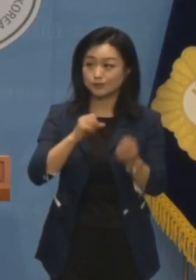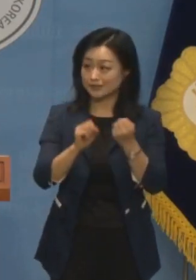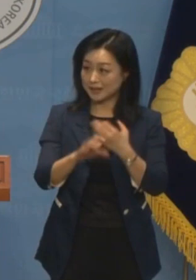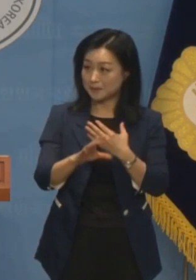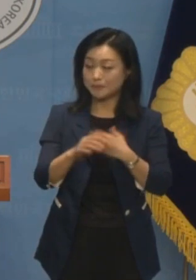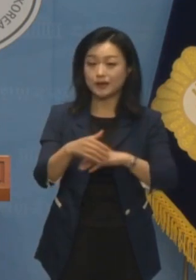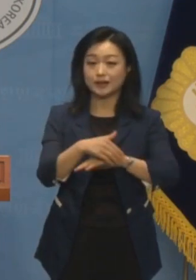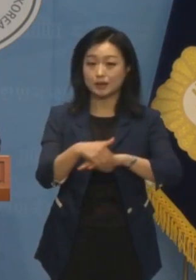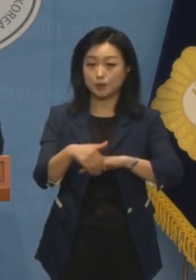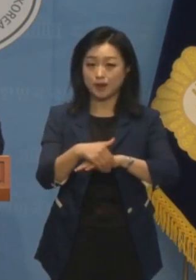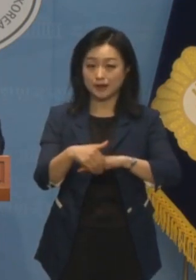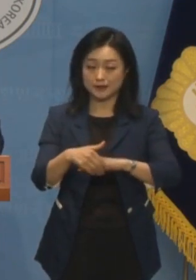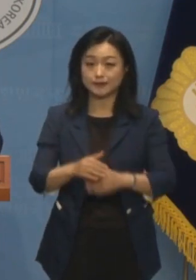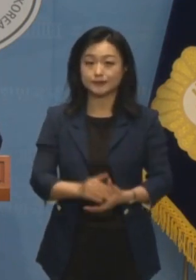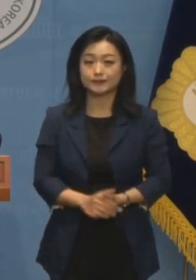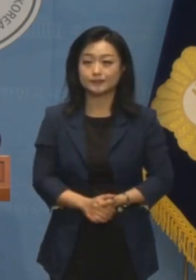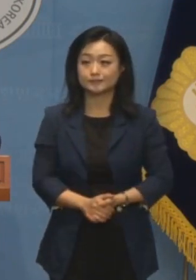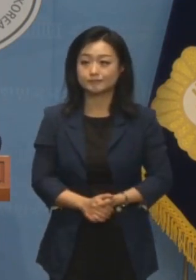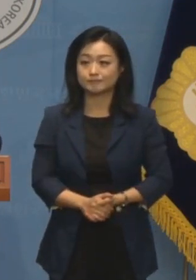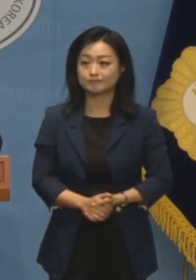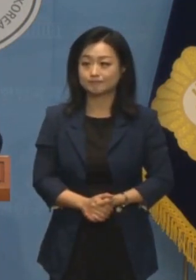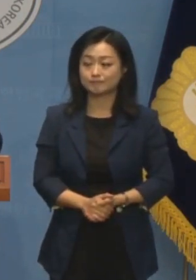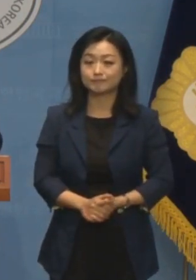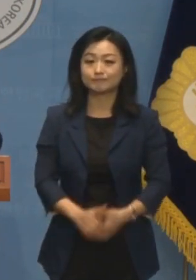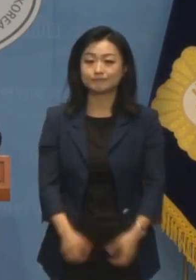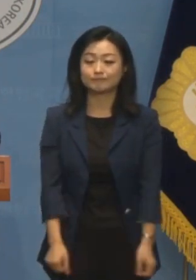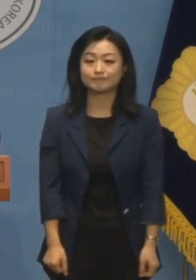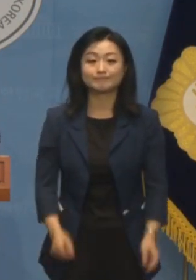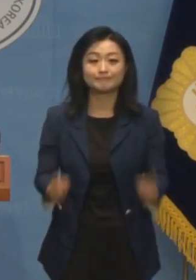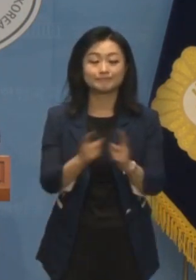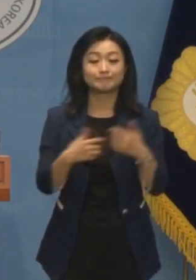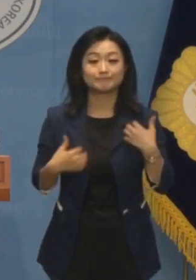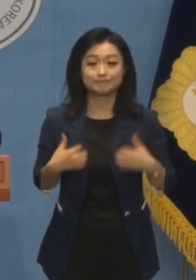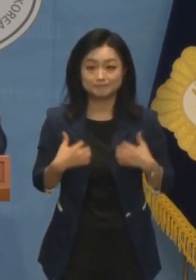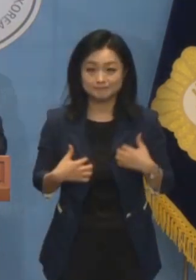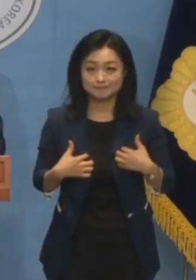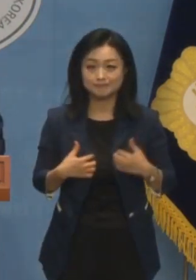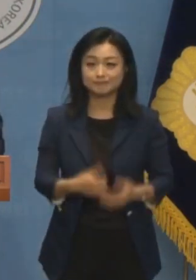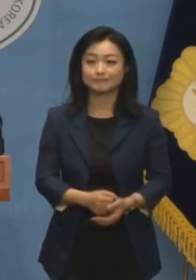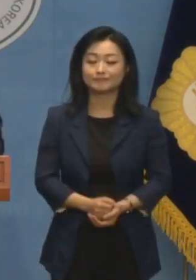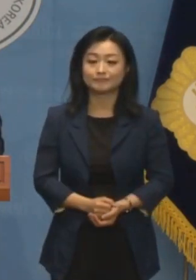받는 순서로 진행하겠습니다. 예, 반갑습니다.